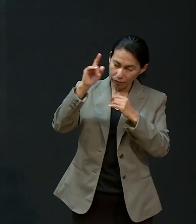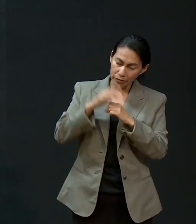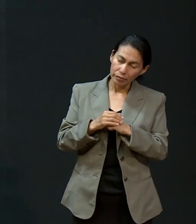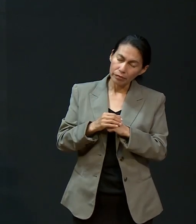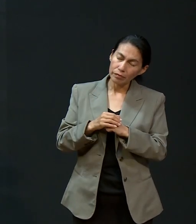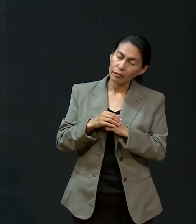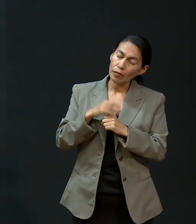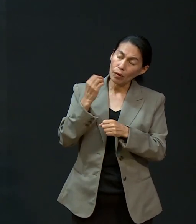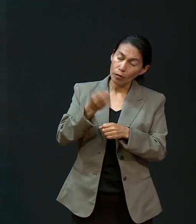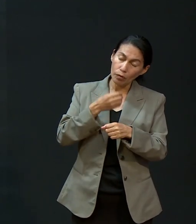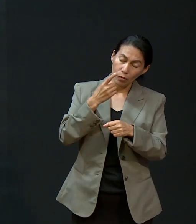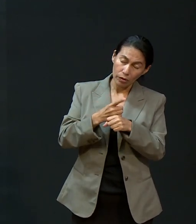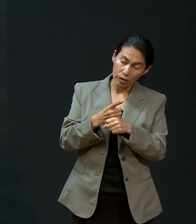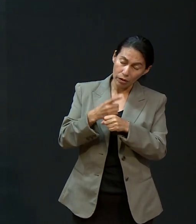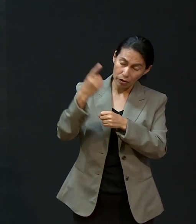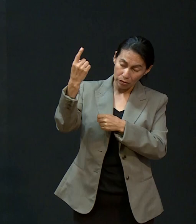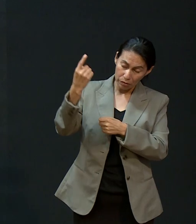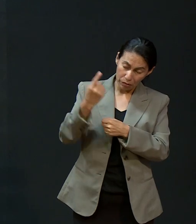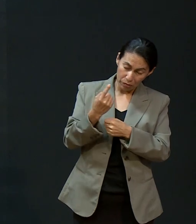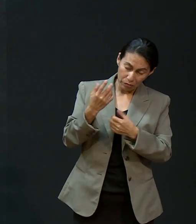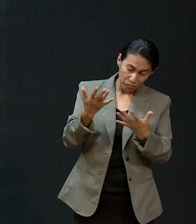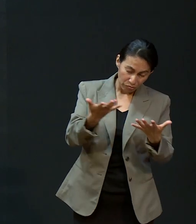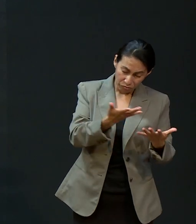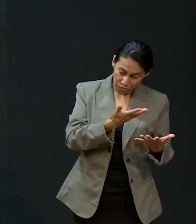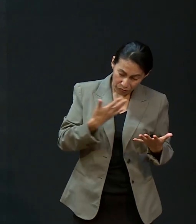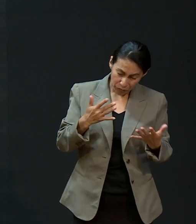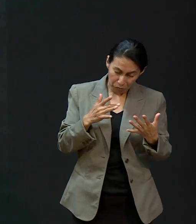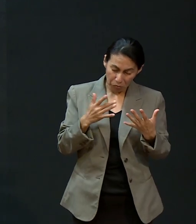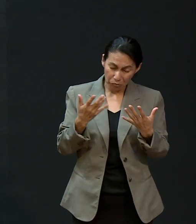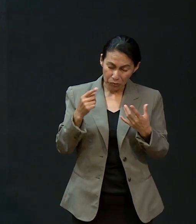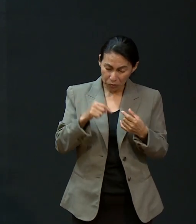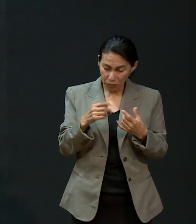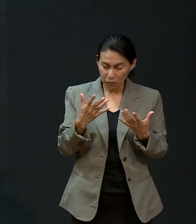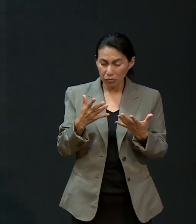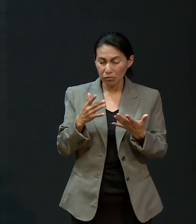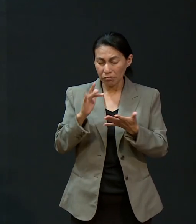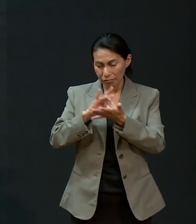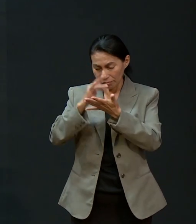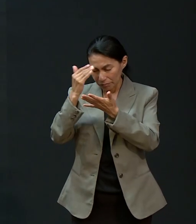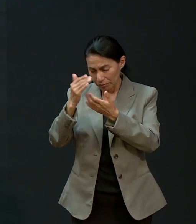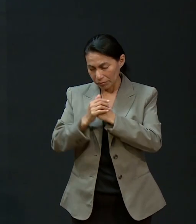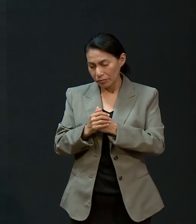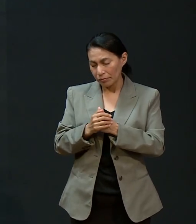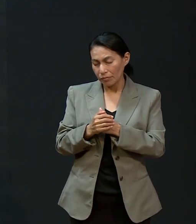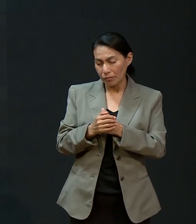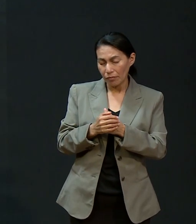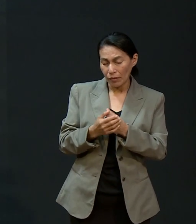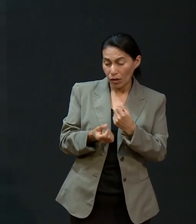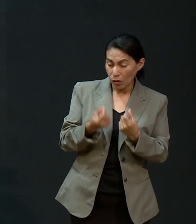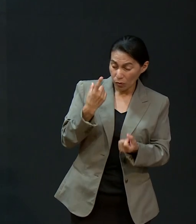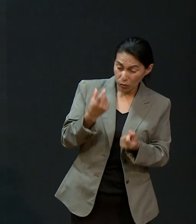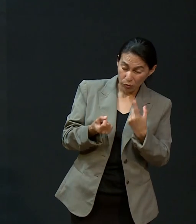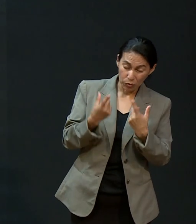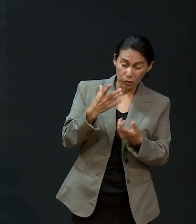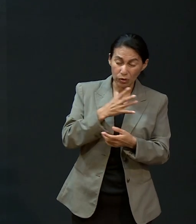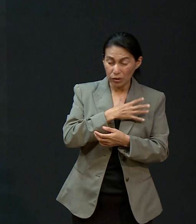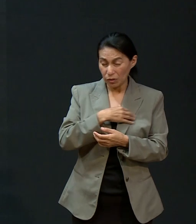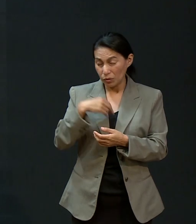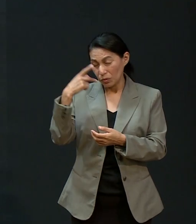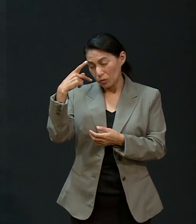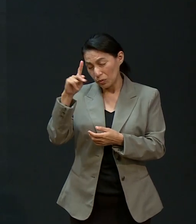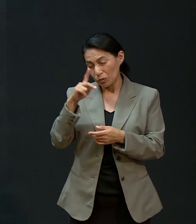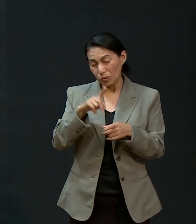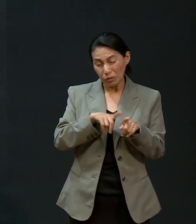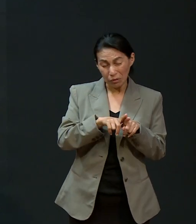es tu nombre. Te damos primeramente muchísimas gracias por la oportunidad de estar aquí reunido, Señor. Tal vez algunos hijos